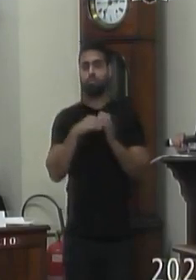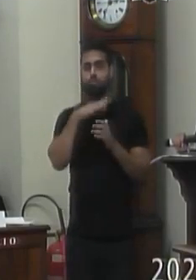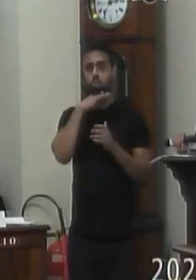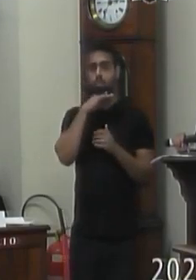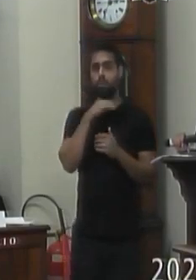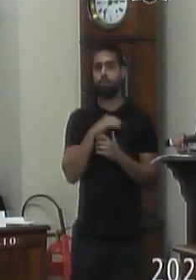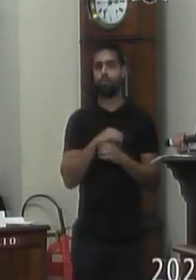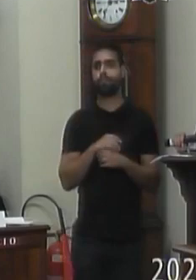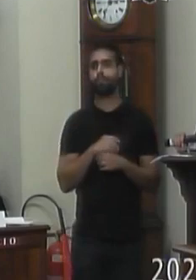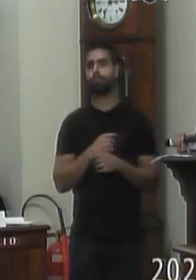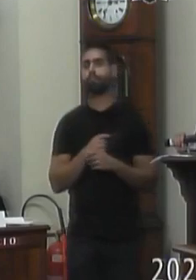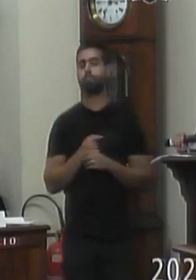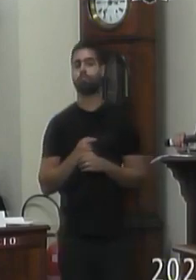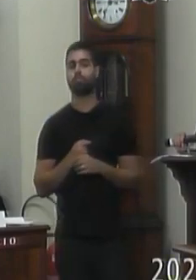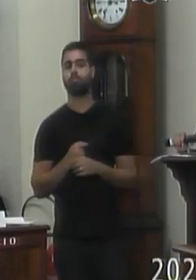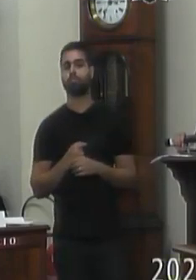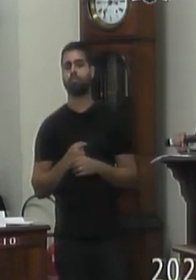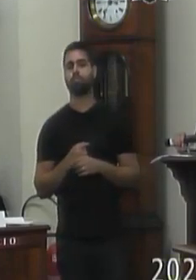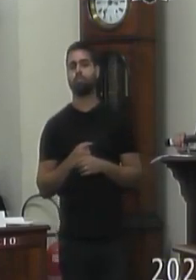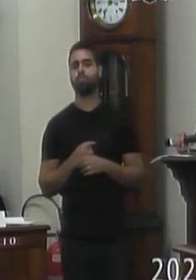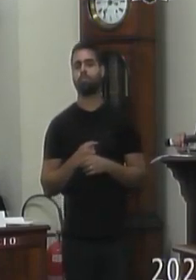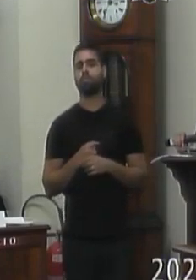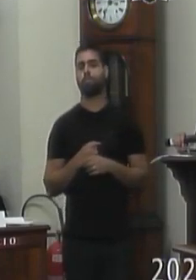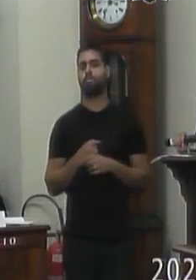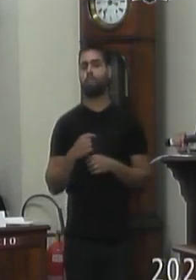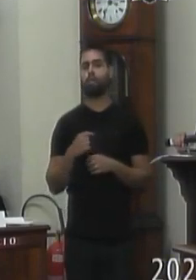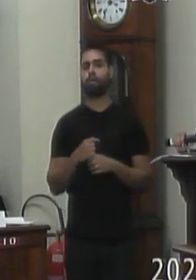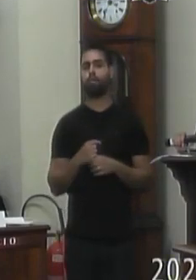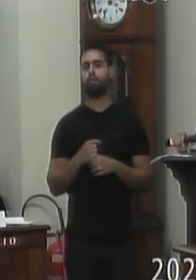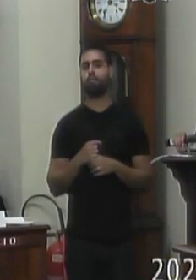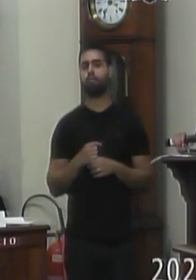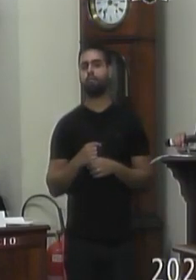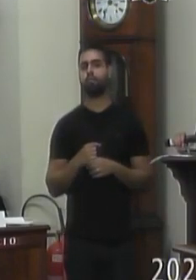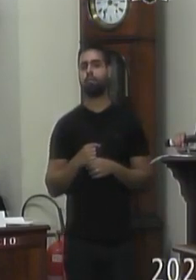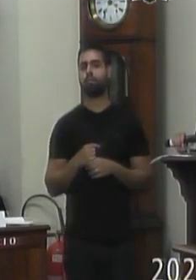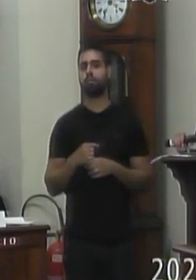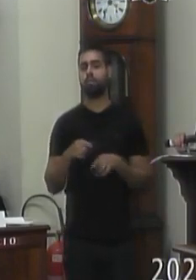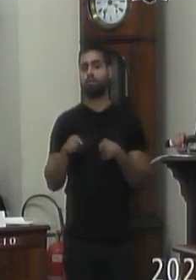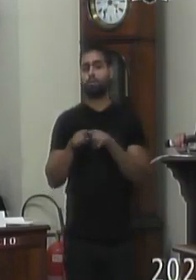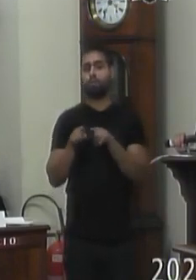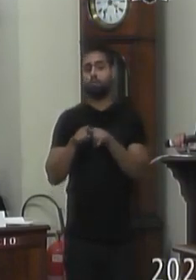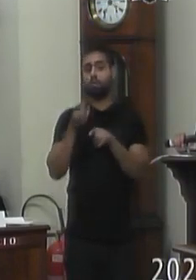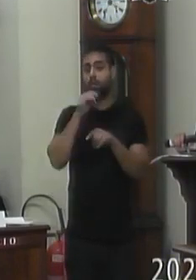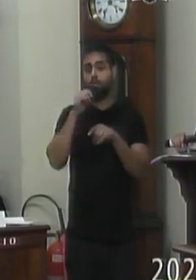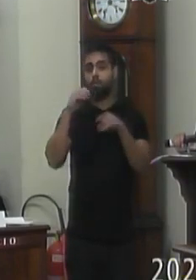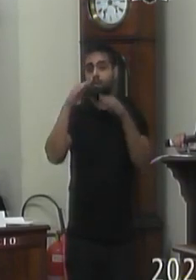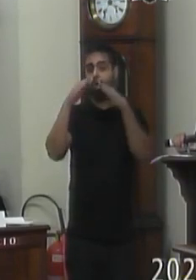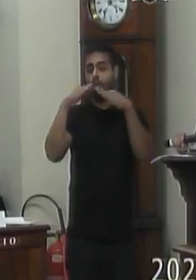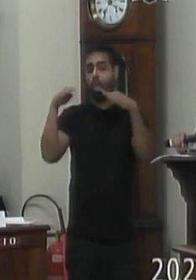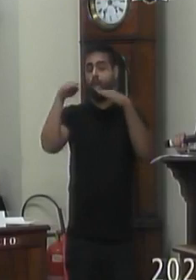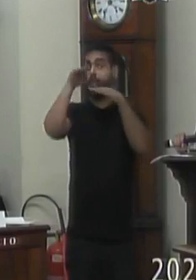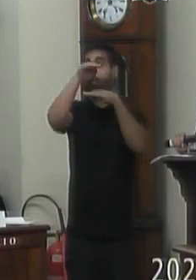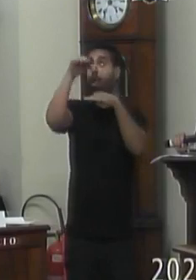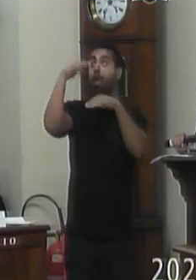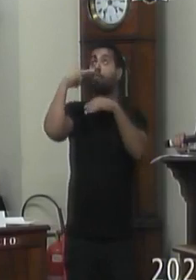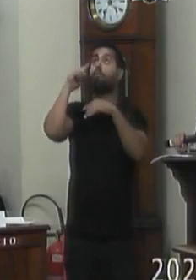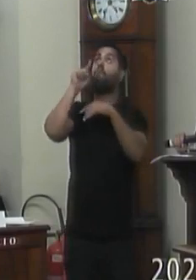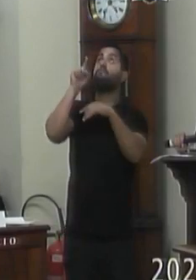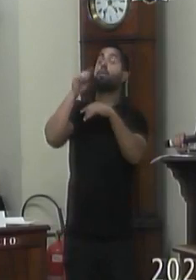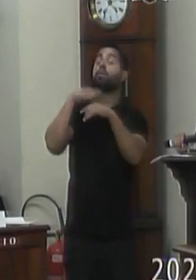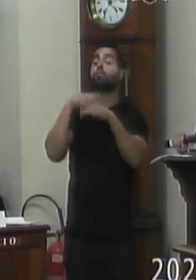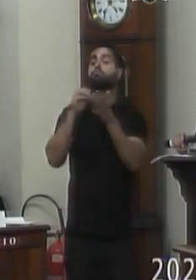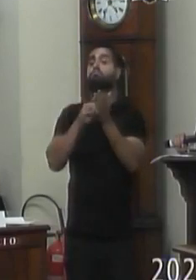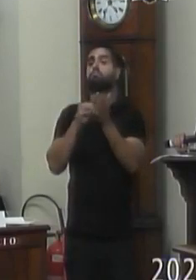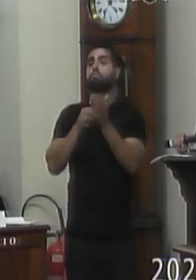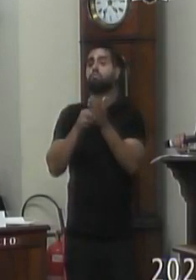se encontra, com marquises deixando os munícipes em risco. Se você olhar lá, é uma